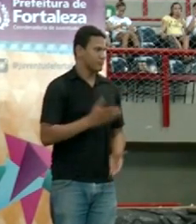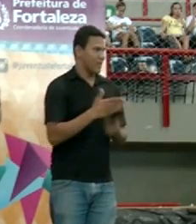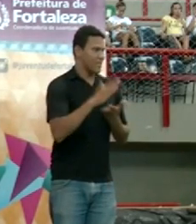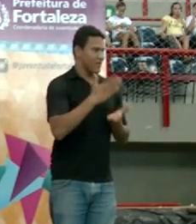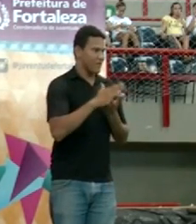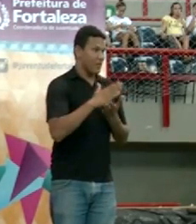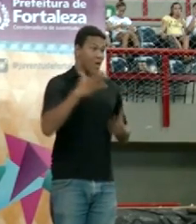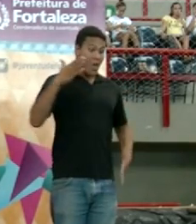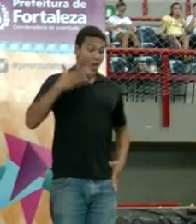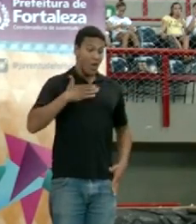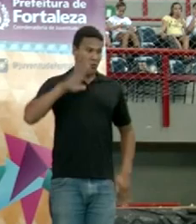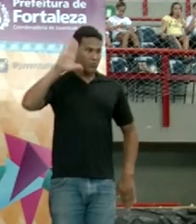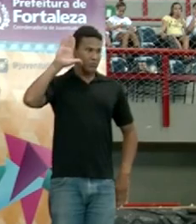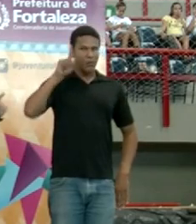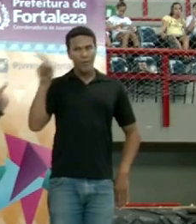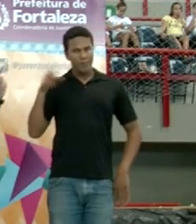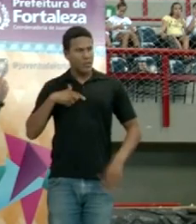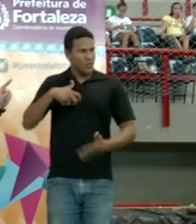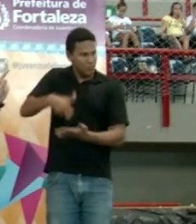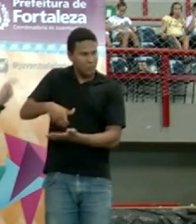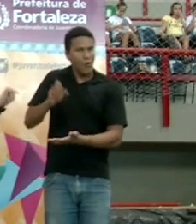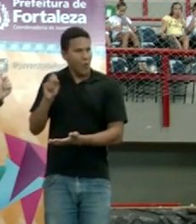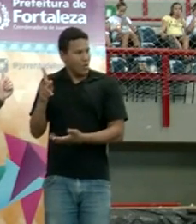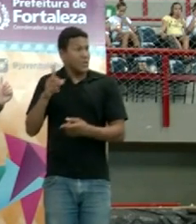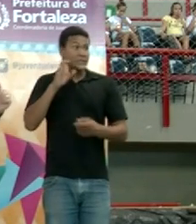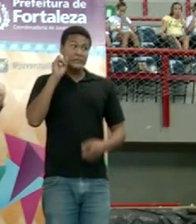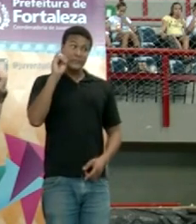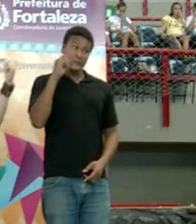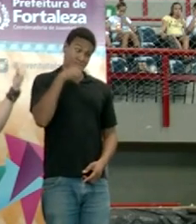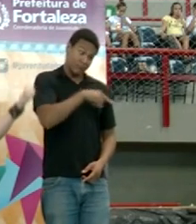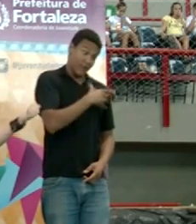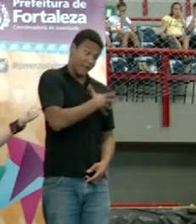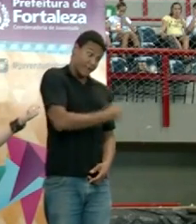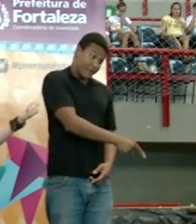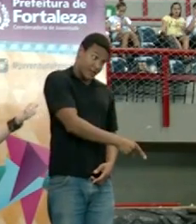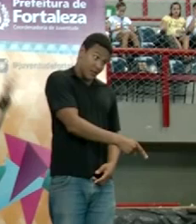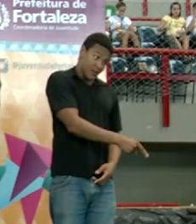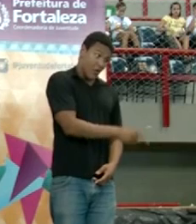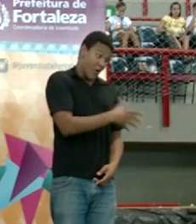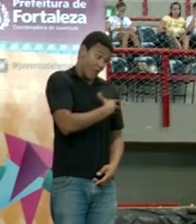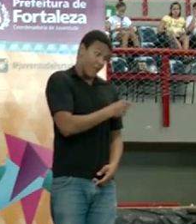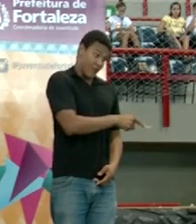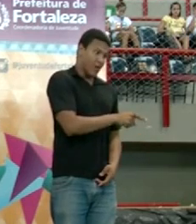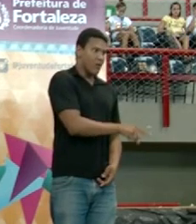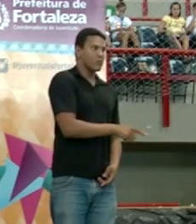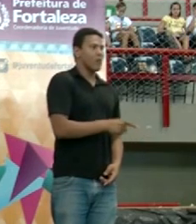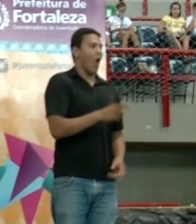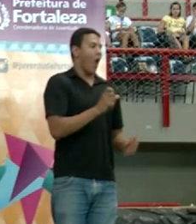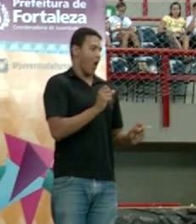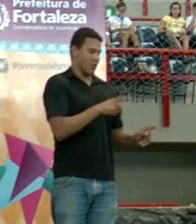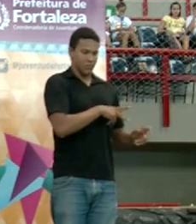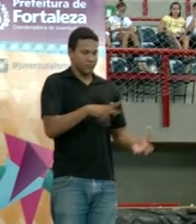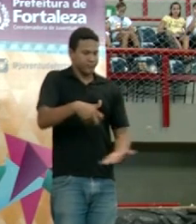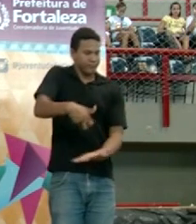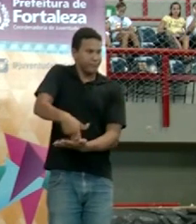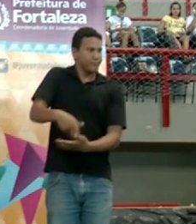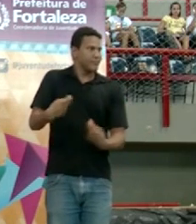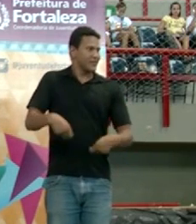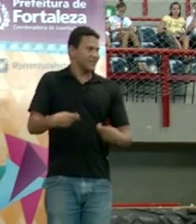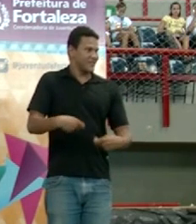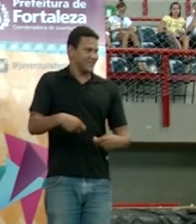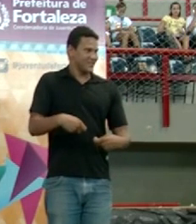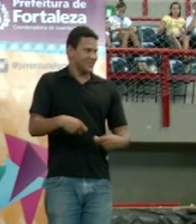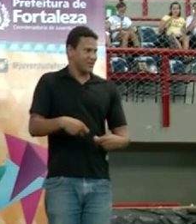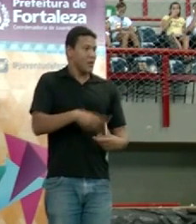mim? Não. Se ele fizer esse juramento para o filho dele vira cavaleiro. Mas tem que ter sobre a